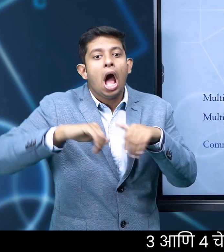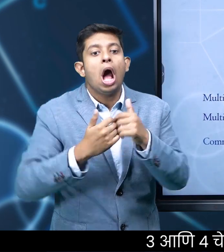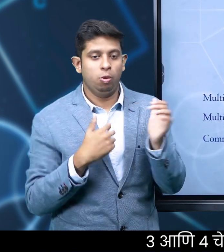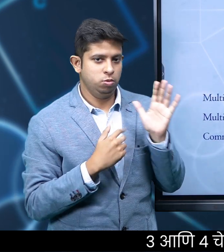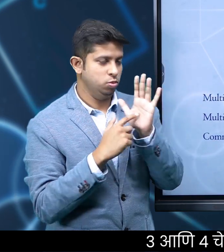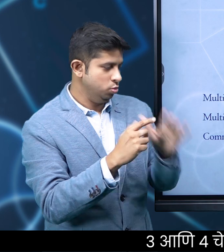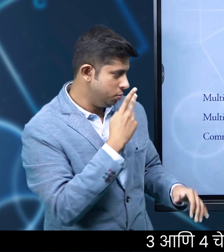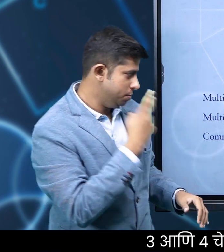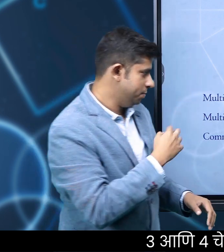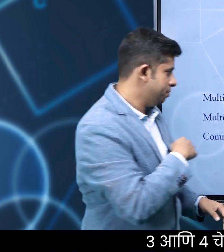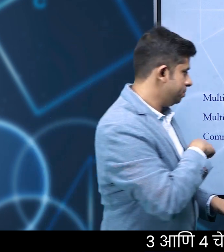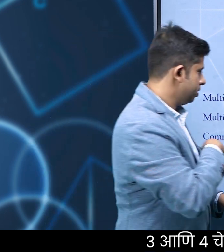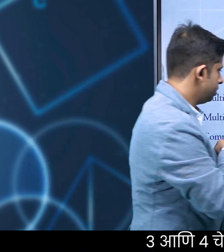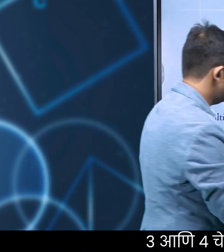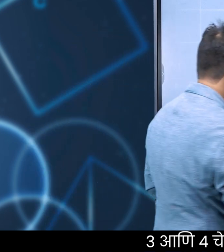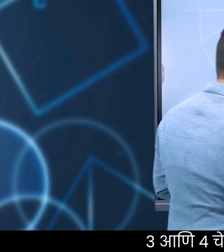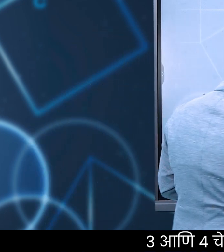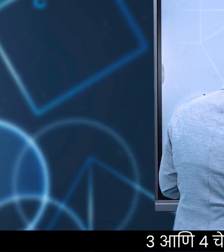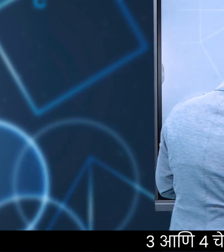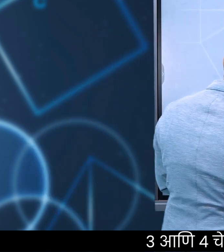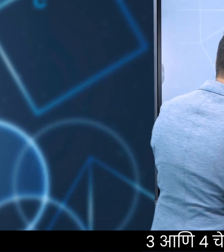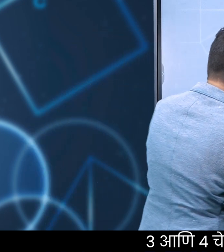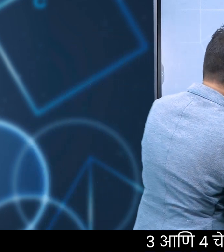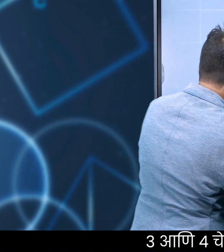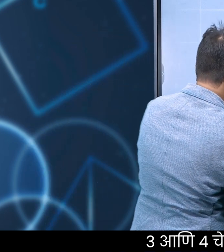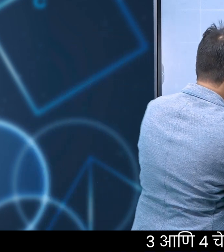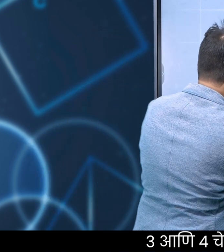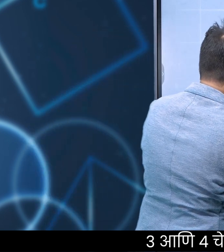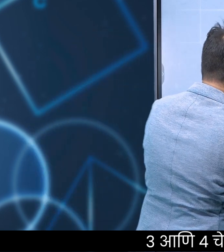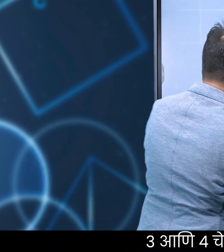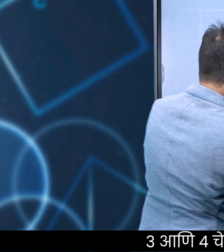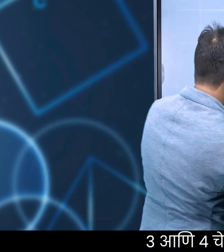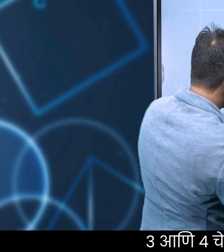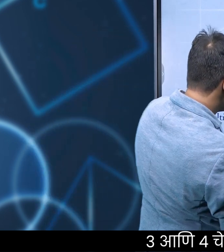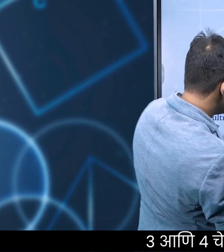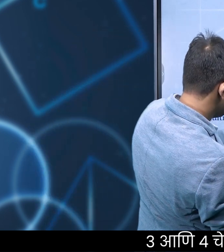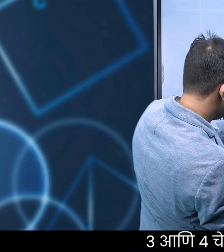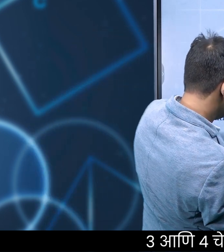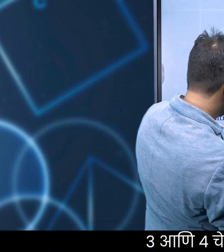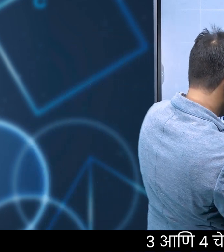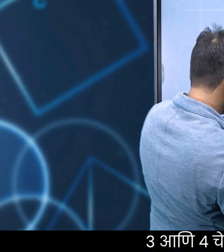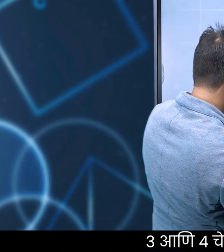3 आणि 4 चे सामान्य गुणाकार म्हणजे 12, 24 आणि 36.